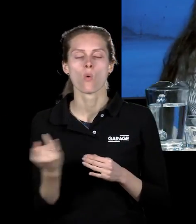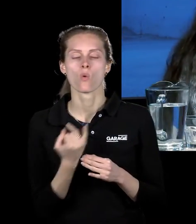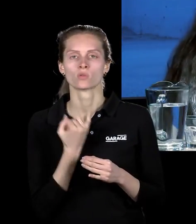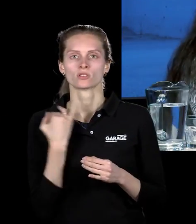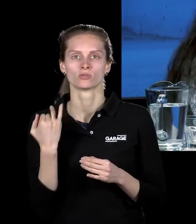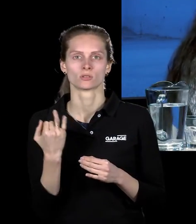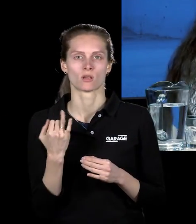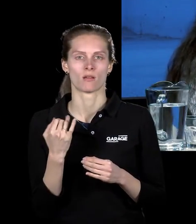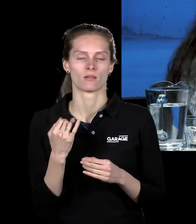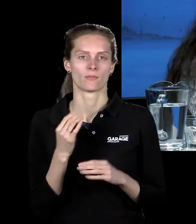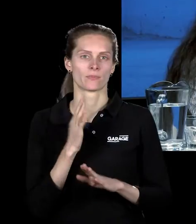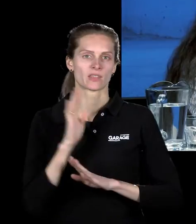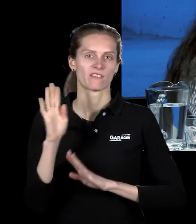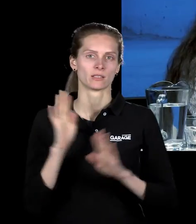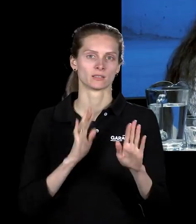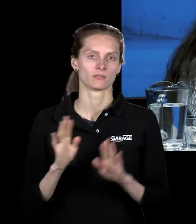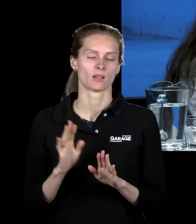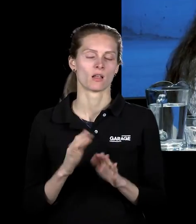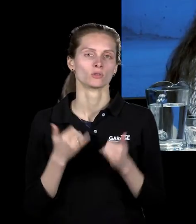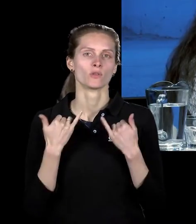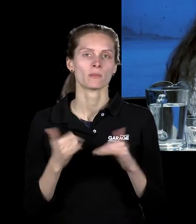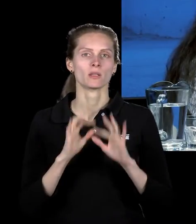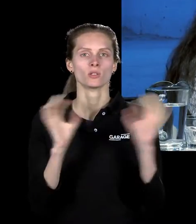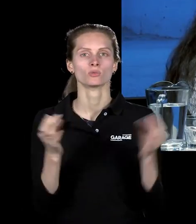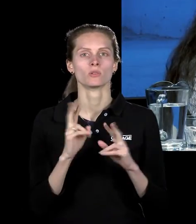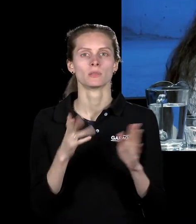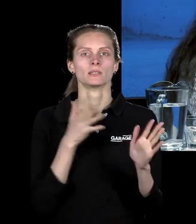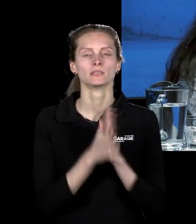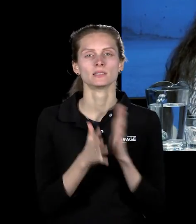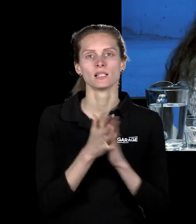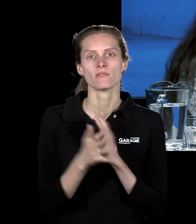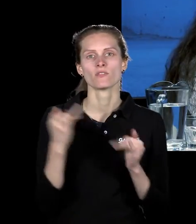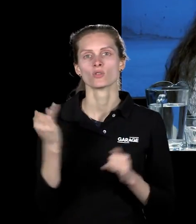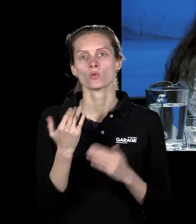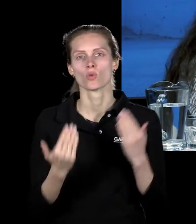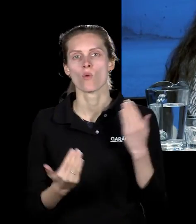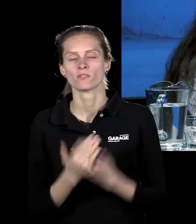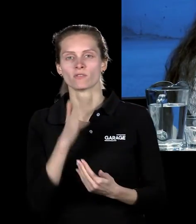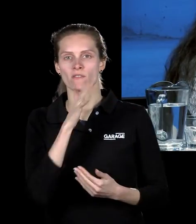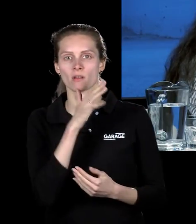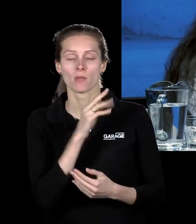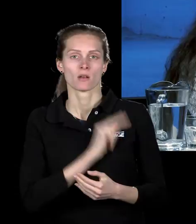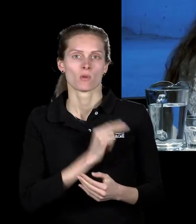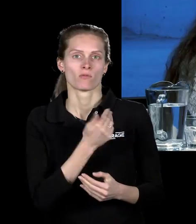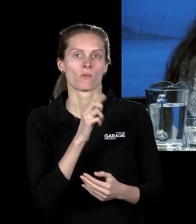этом контексте современного искусства как исследование истории новейшего времени, конечно, работы Бехеров